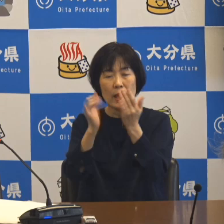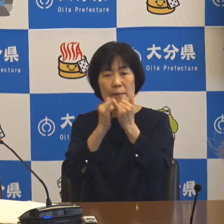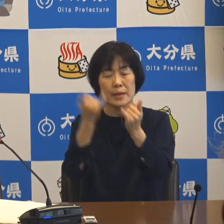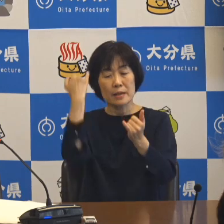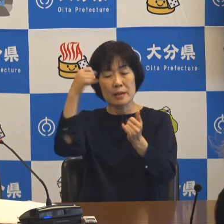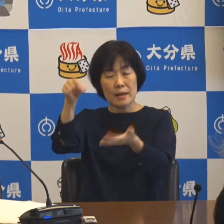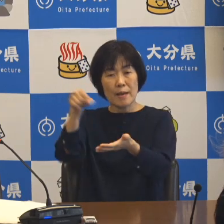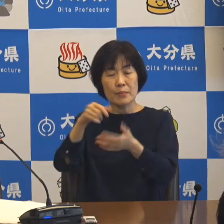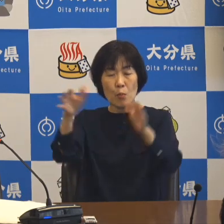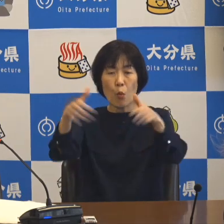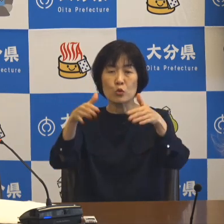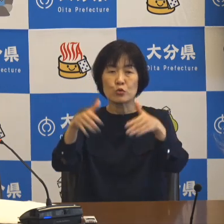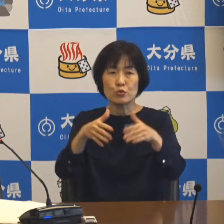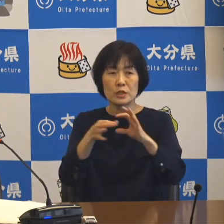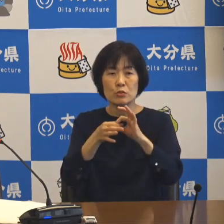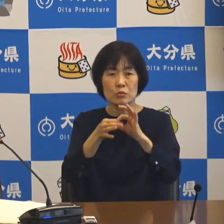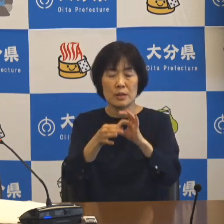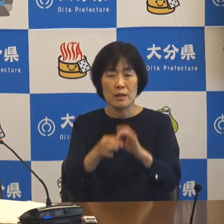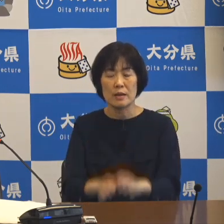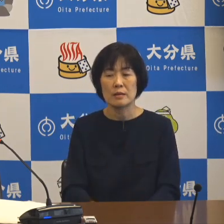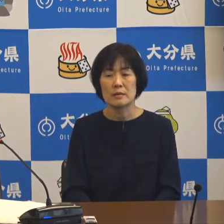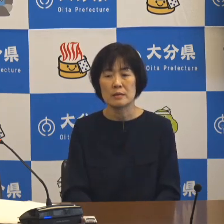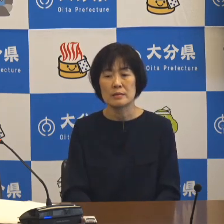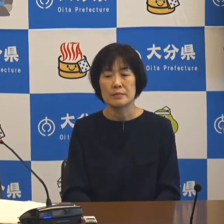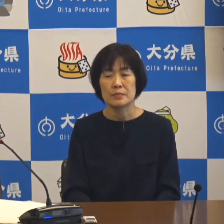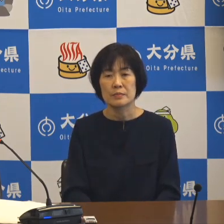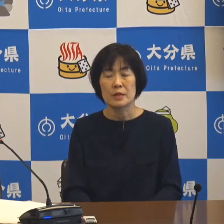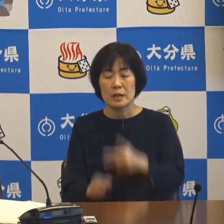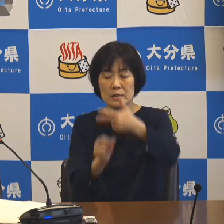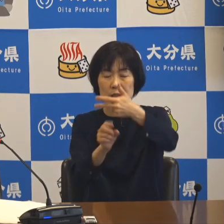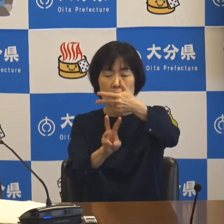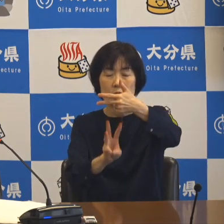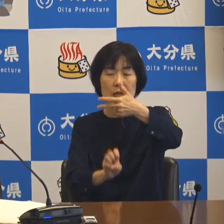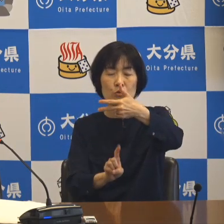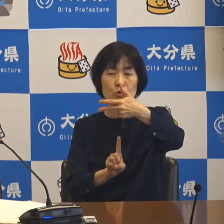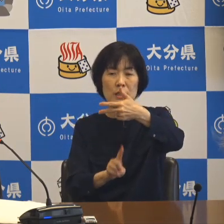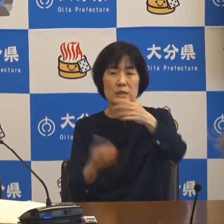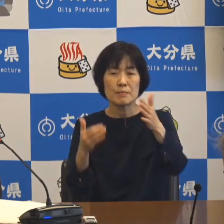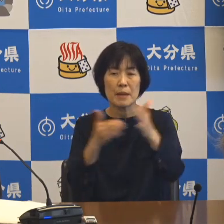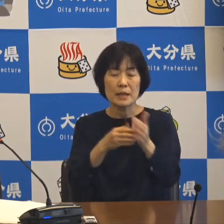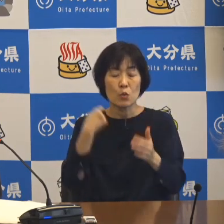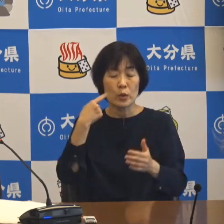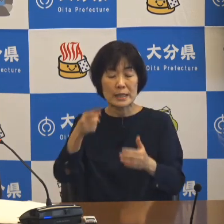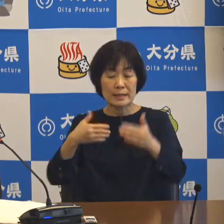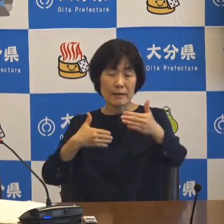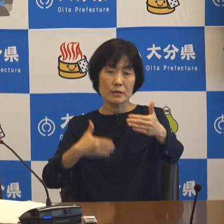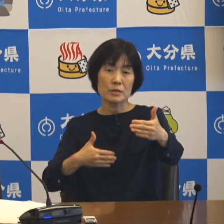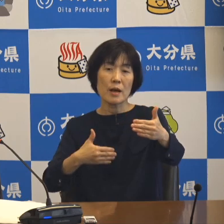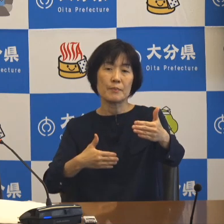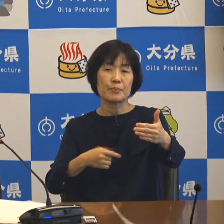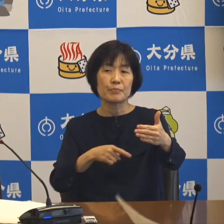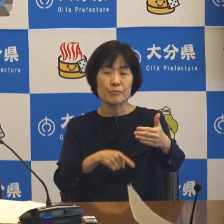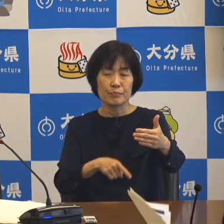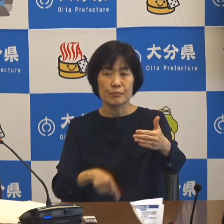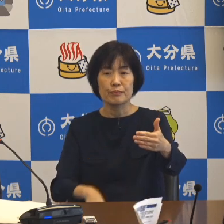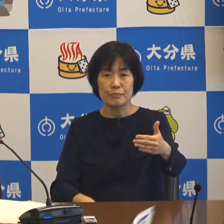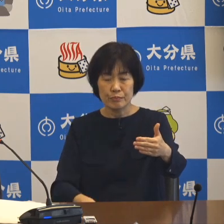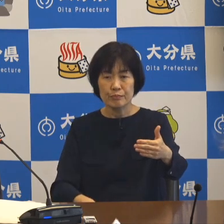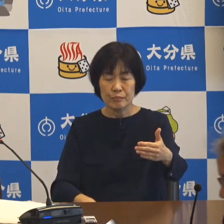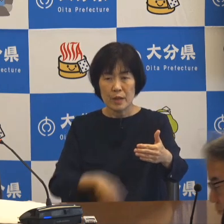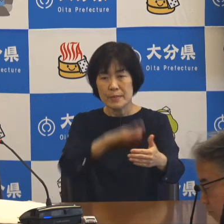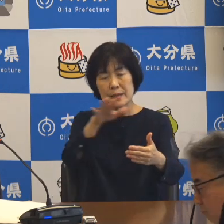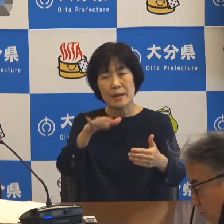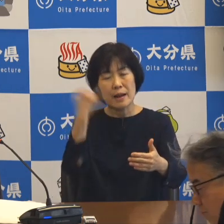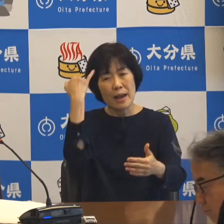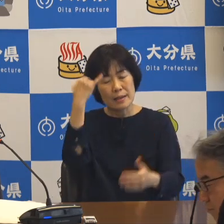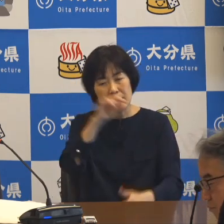ますけれども、まあ、いずれもですね、7月31日までの1ヶ月間ということで、コメントをいただくということでありま